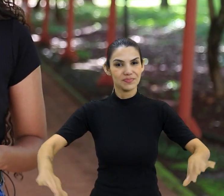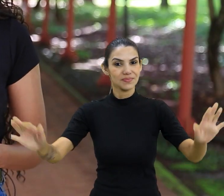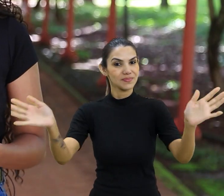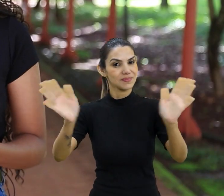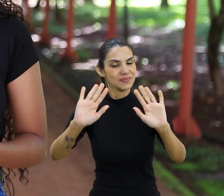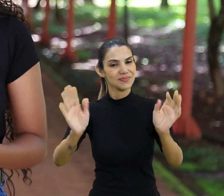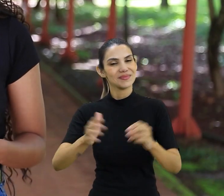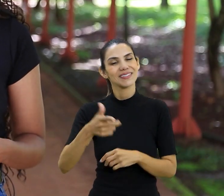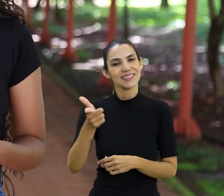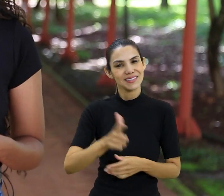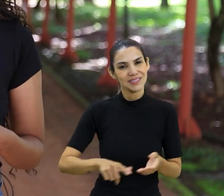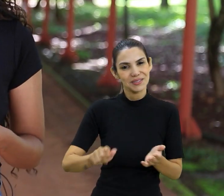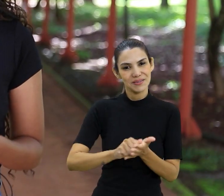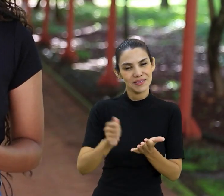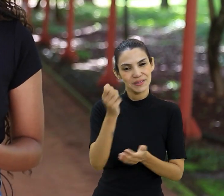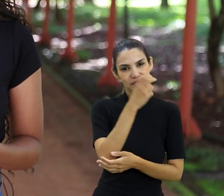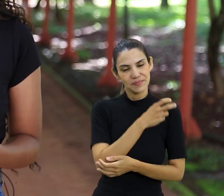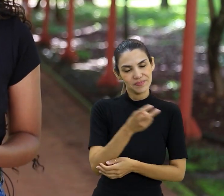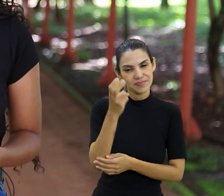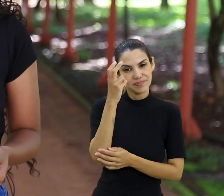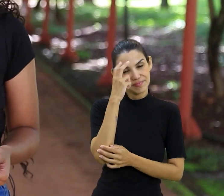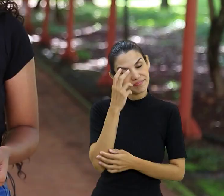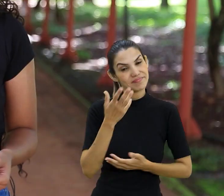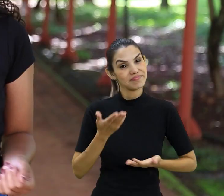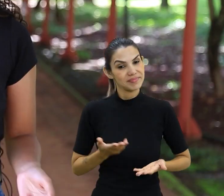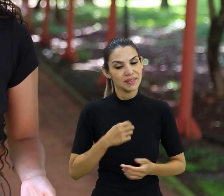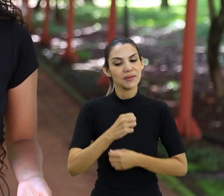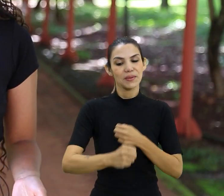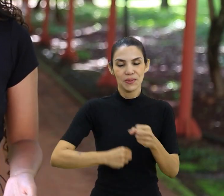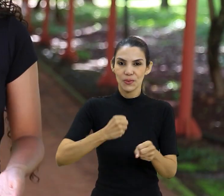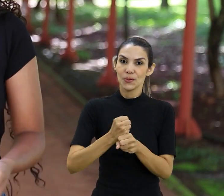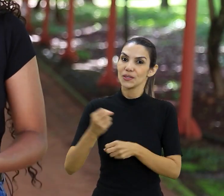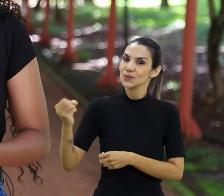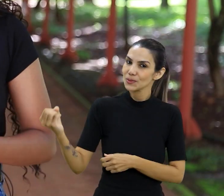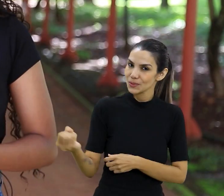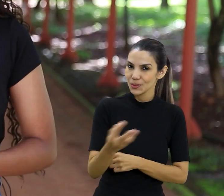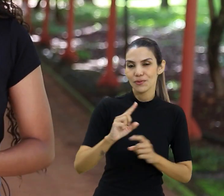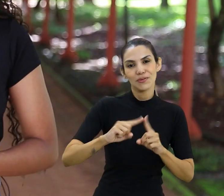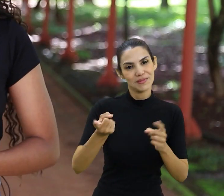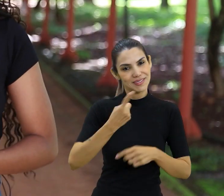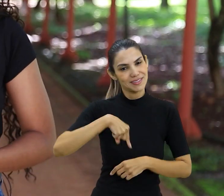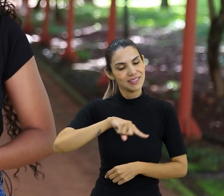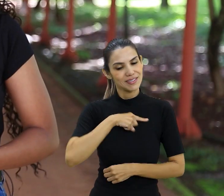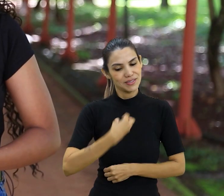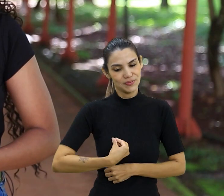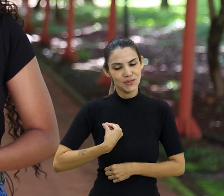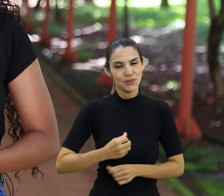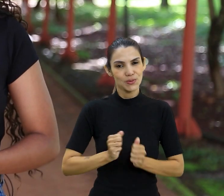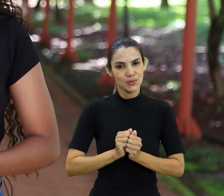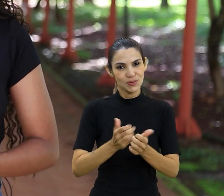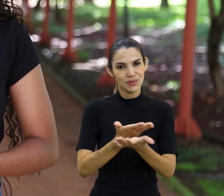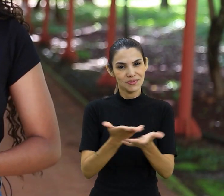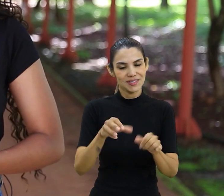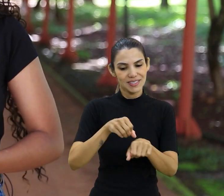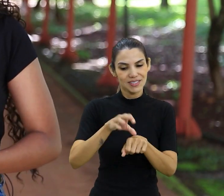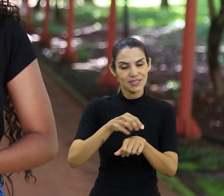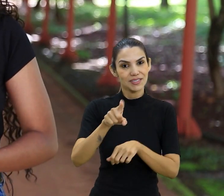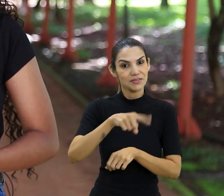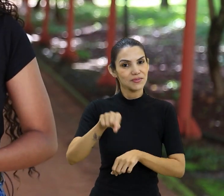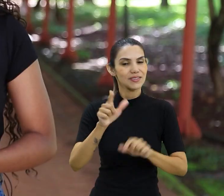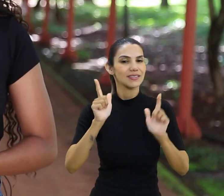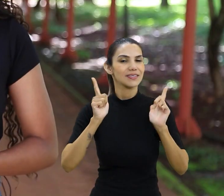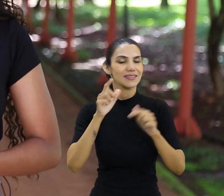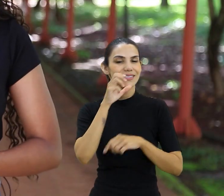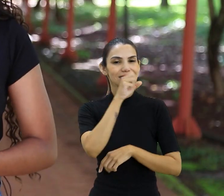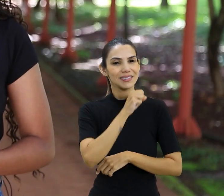Olá! Chegamos a mais uma agenda cultural. E aqui o ano muda, mas permanecemos com você trazendo dicas para se